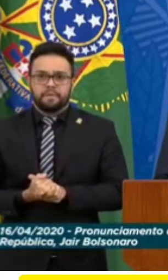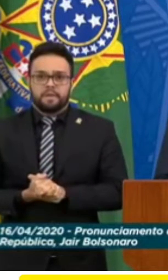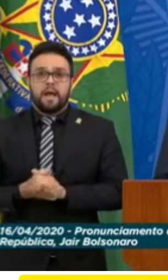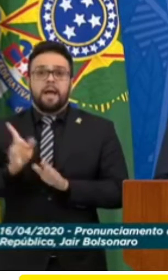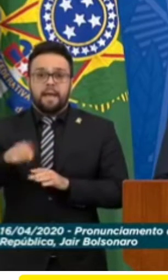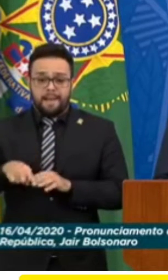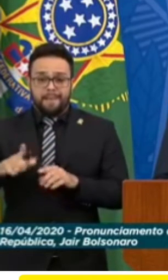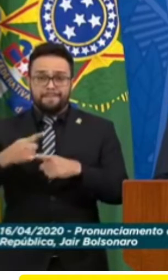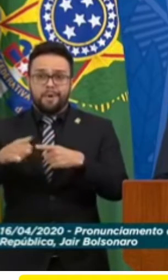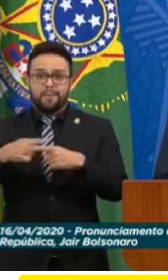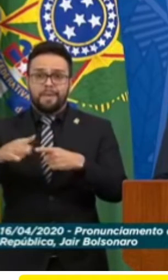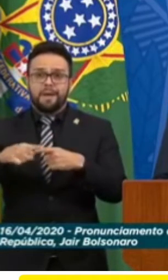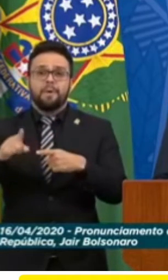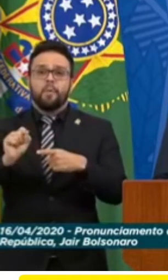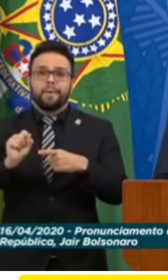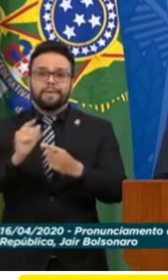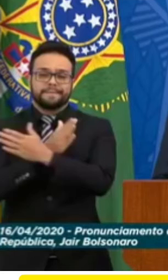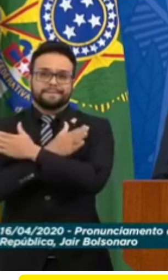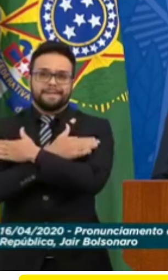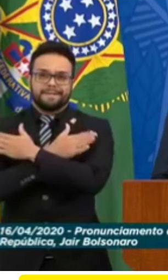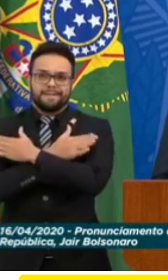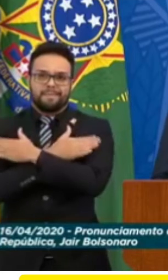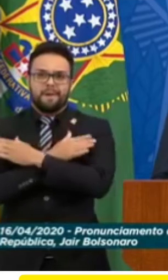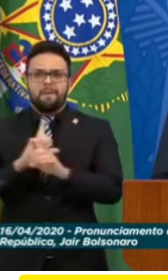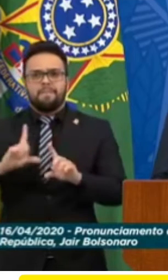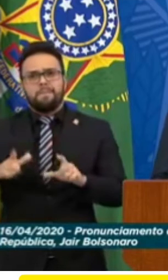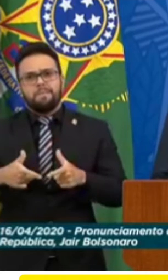desemprego, que cada vez mais